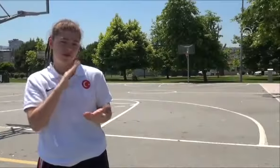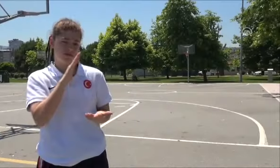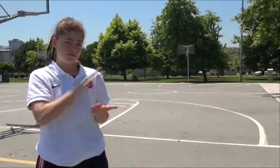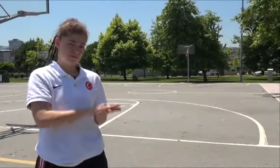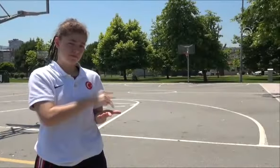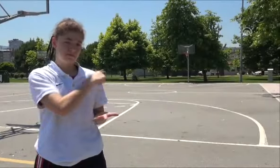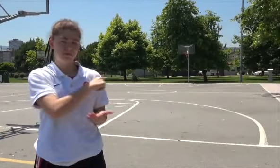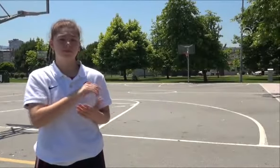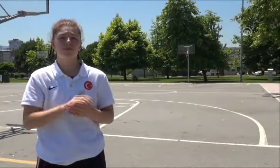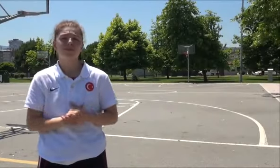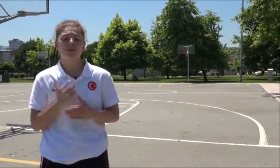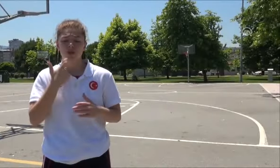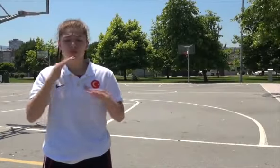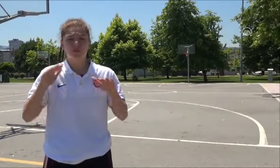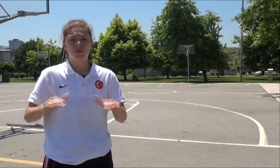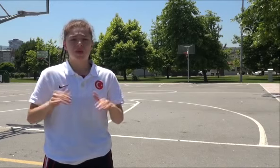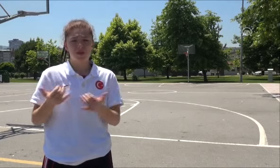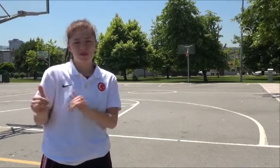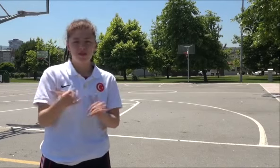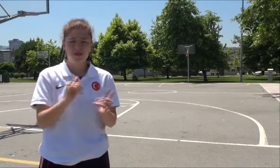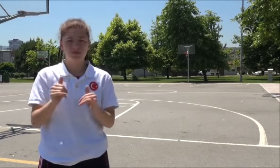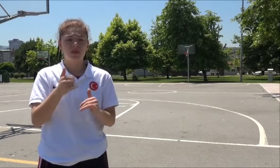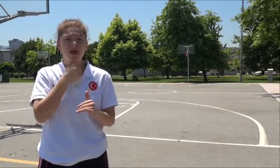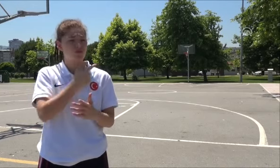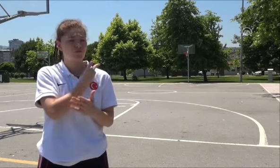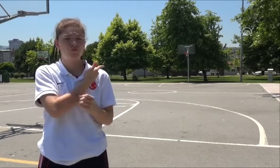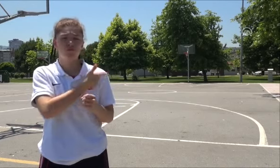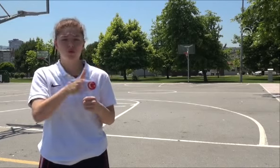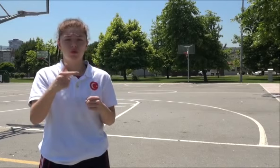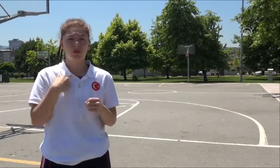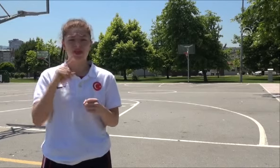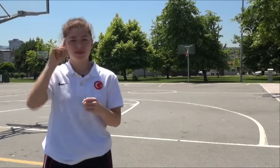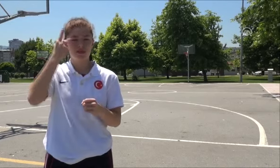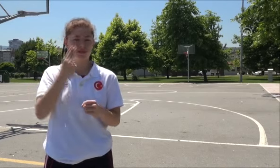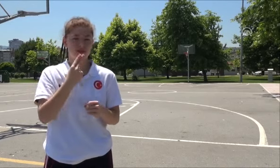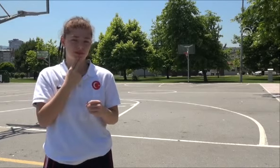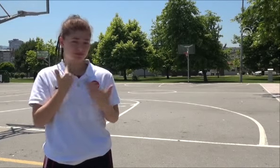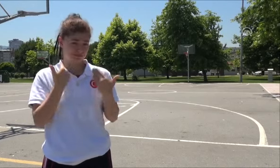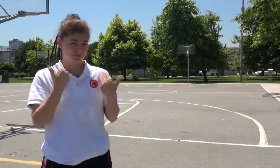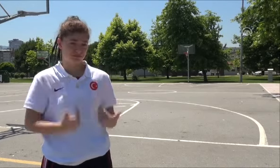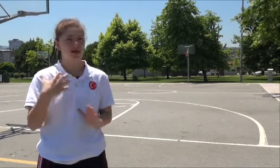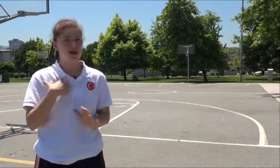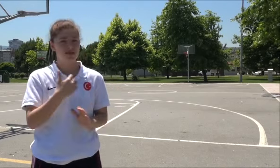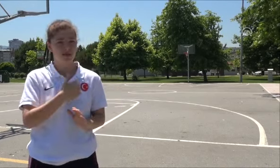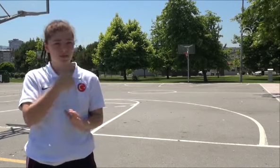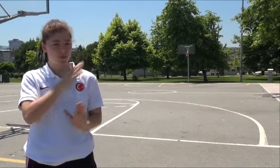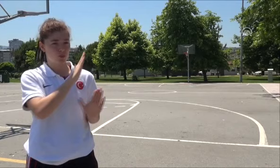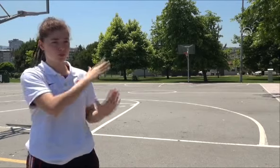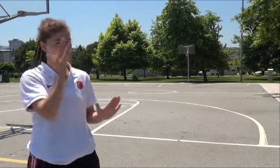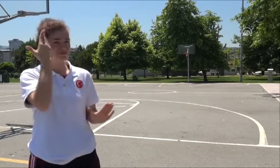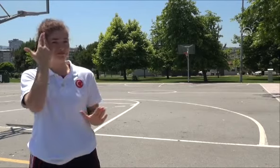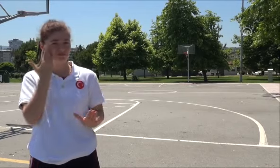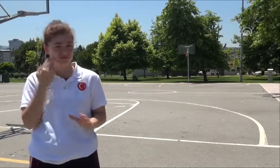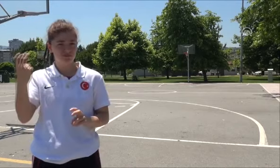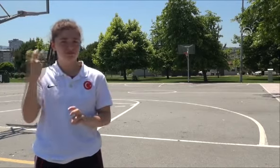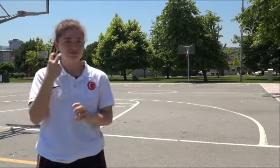İlk burada başladım ben basketbol oynamaya. Çocukken çok fazla erkek çocuğu vardı. Tek kız çocuğu bendim.